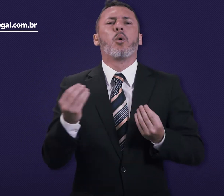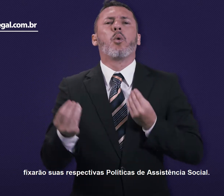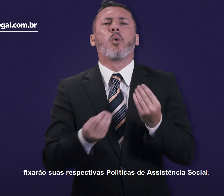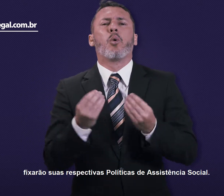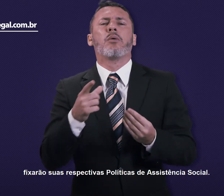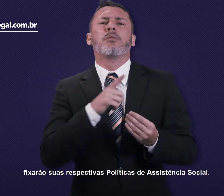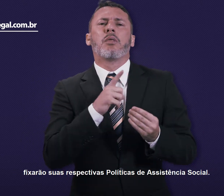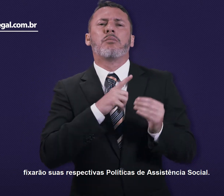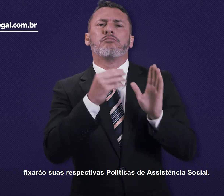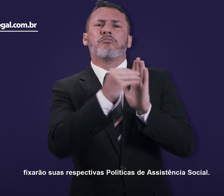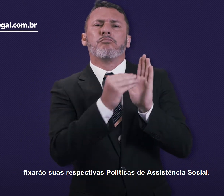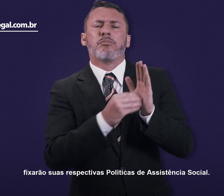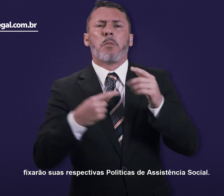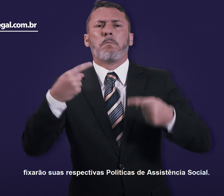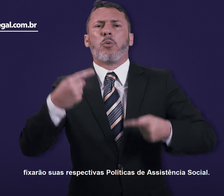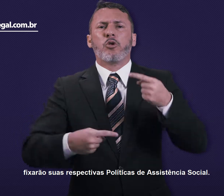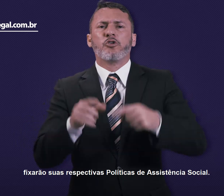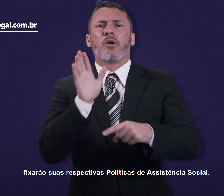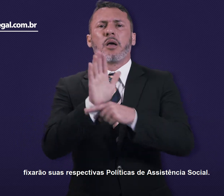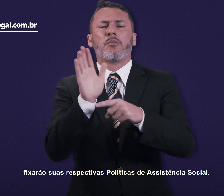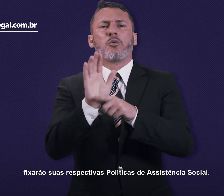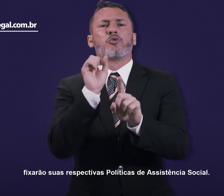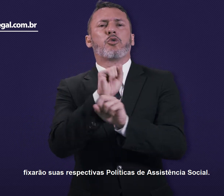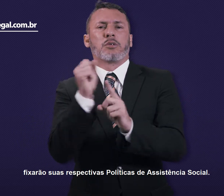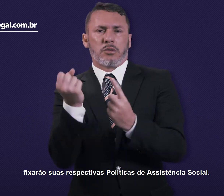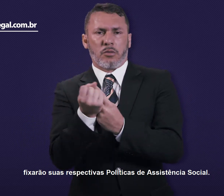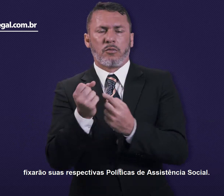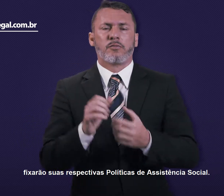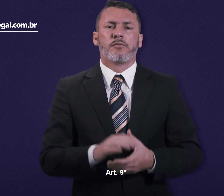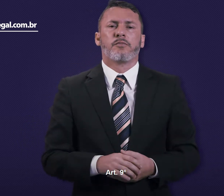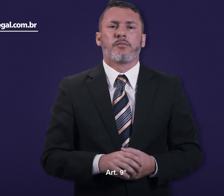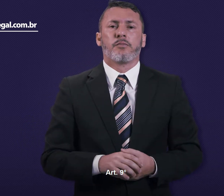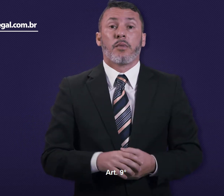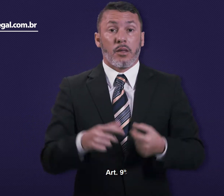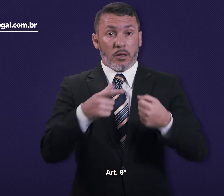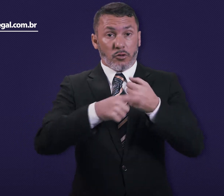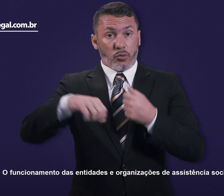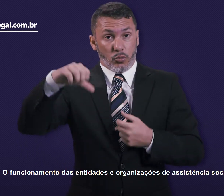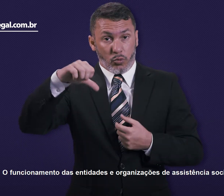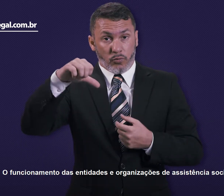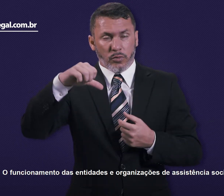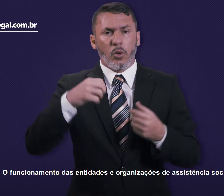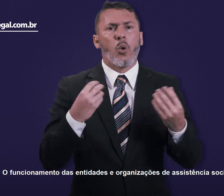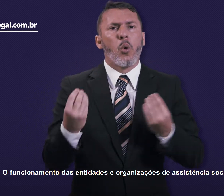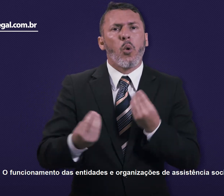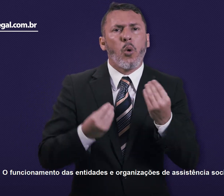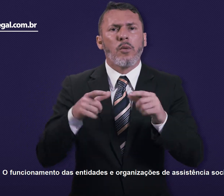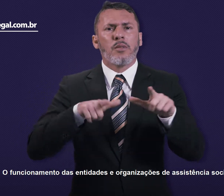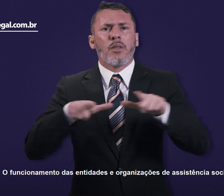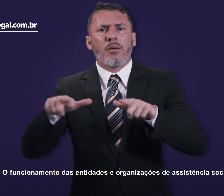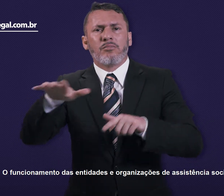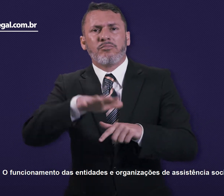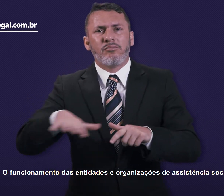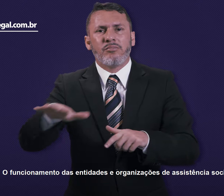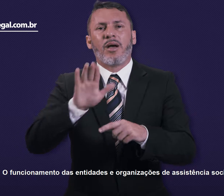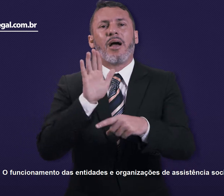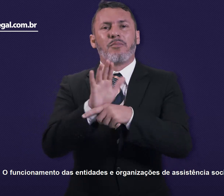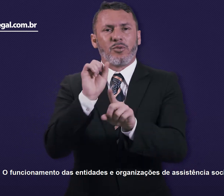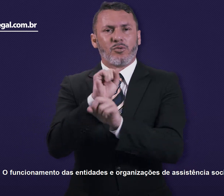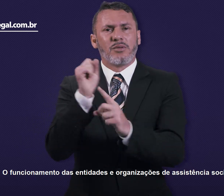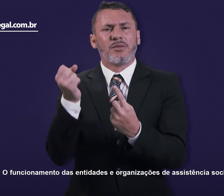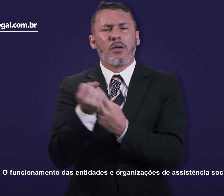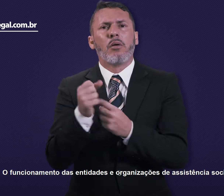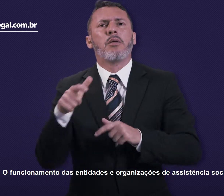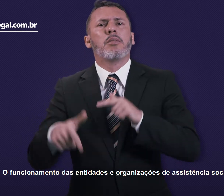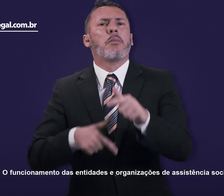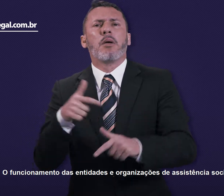lei, fixarão suas respectivas políticas de assistência social. Artigo 9º. O funcionamento das entidades e organizações